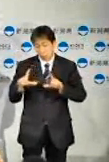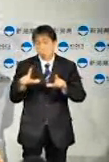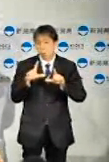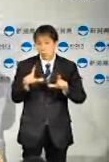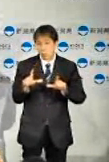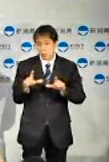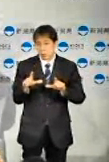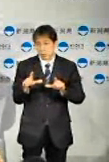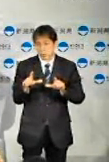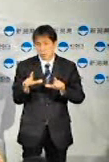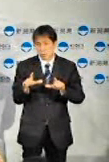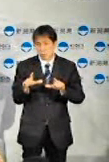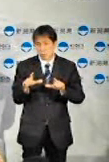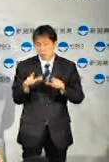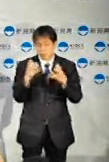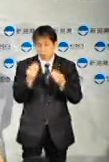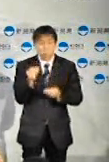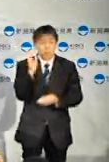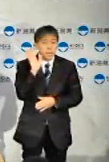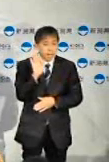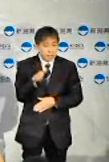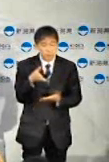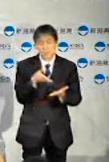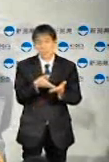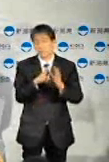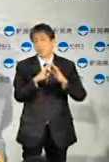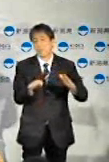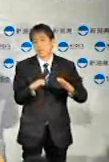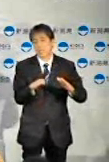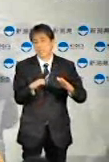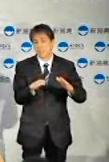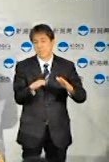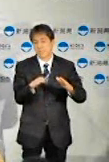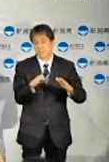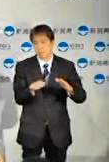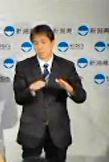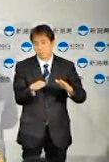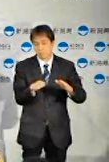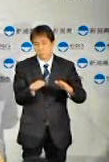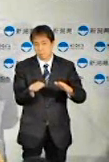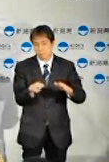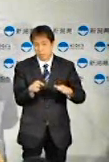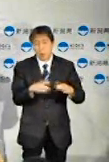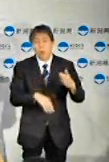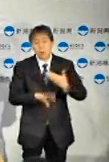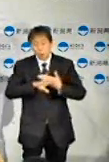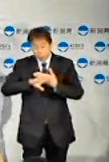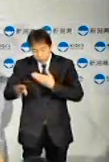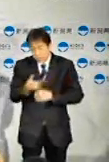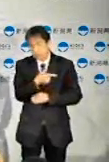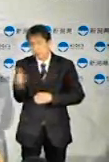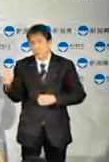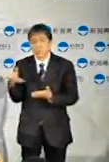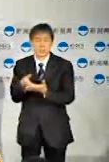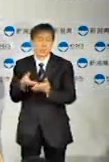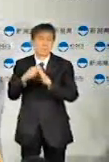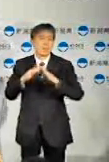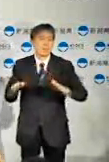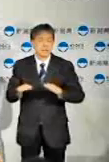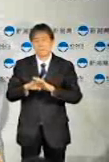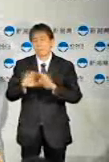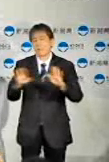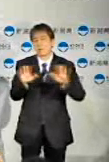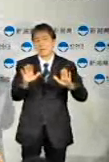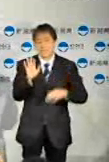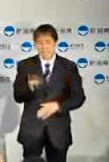ってきてますので、それを重ねる、それを加えれば、本当に何回もやってきてはいると思いますけれども、引き続